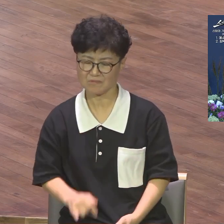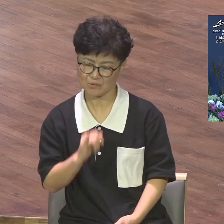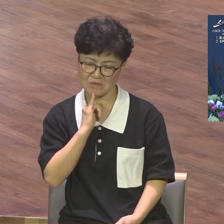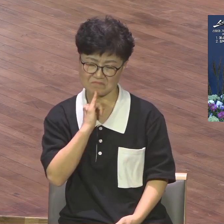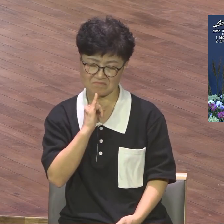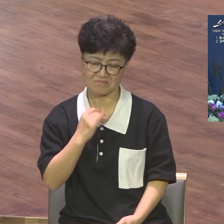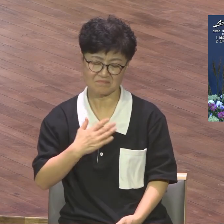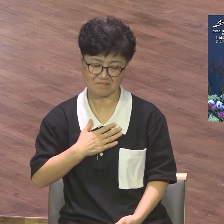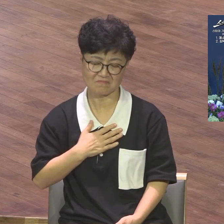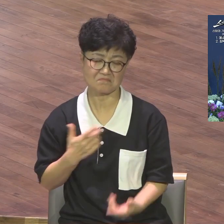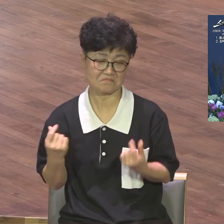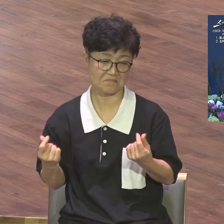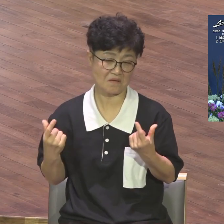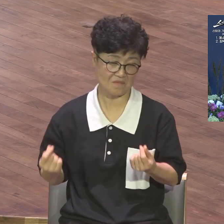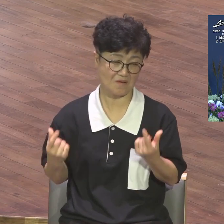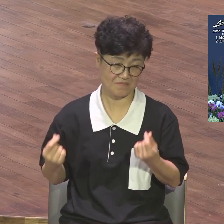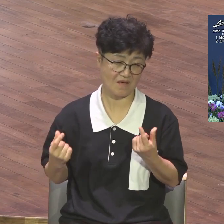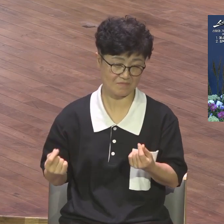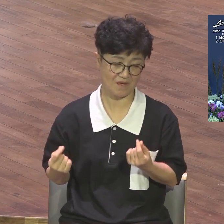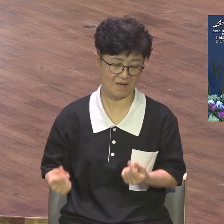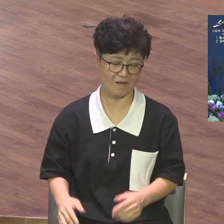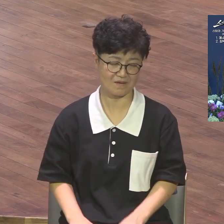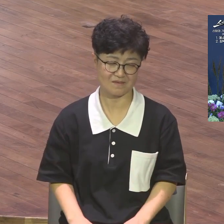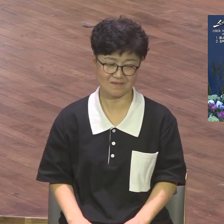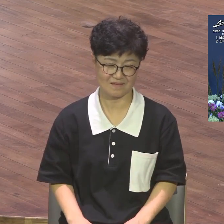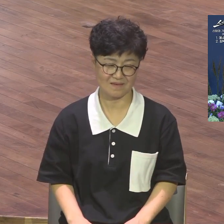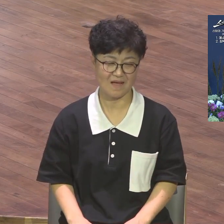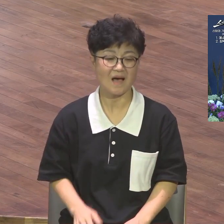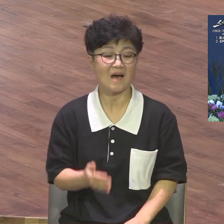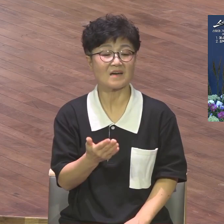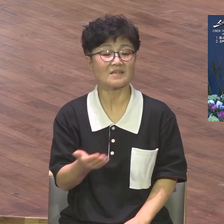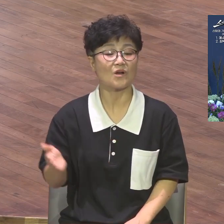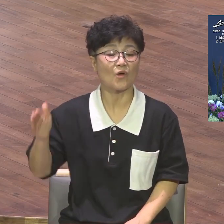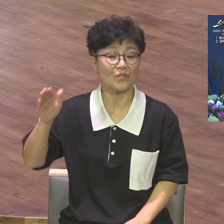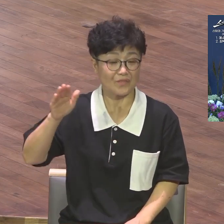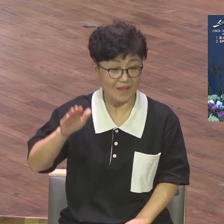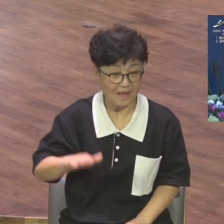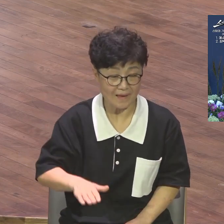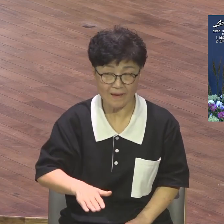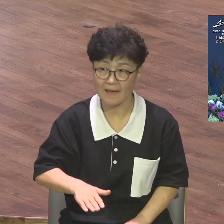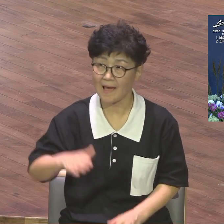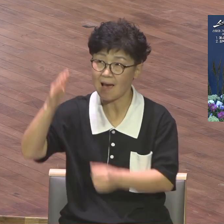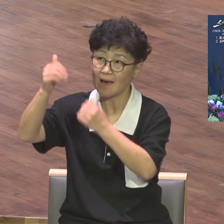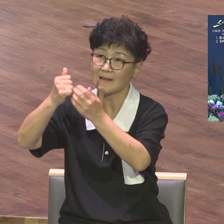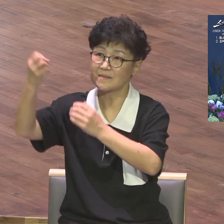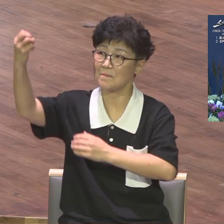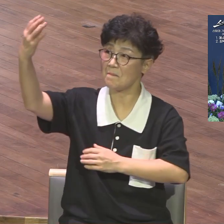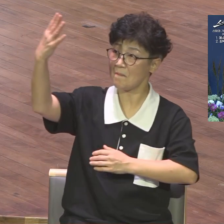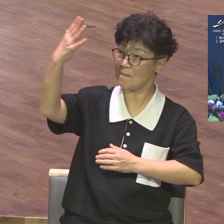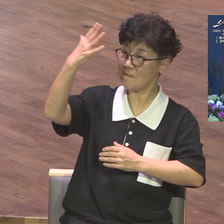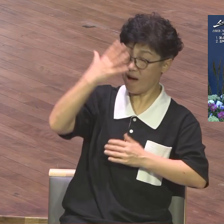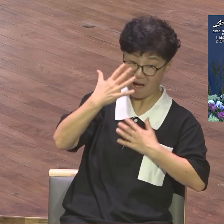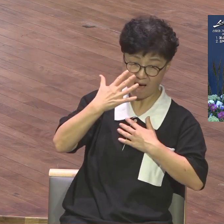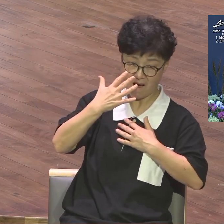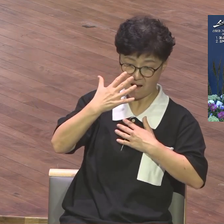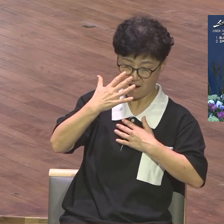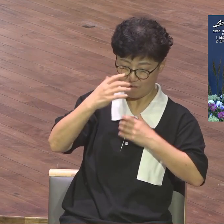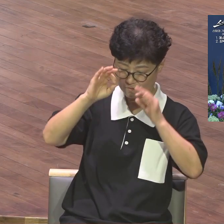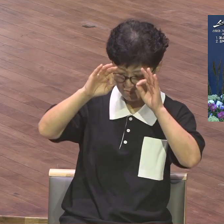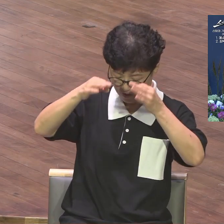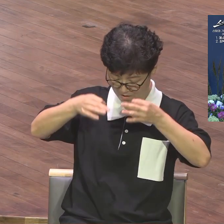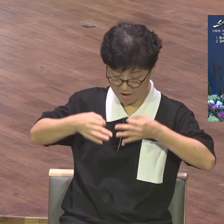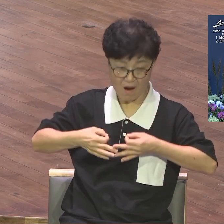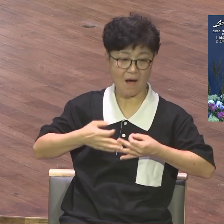빛이 임하면 공허와 혼돈이 사라지고 그때부터 내가 보이기 시작하는 겁니다. 저희 가문이